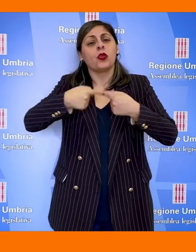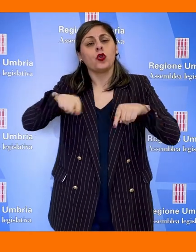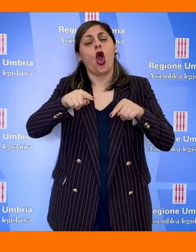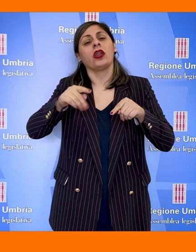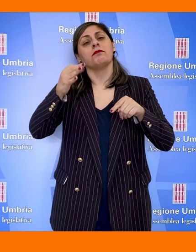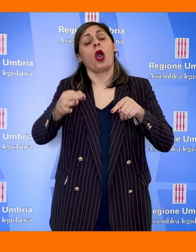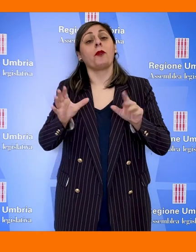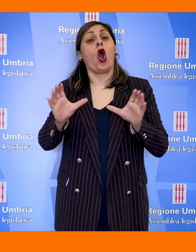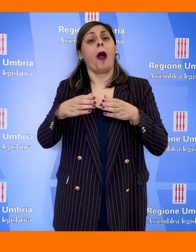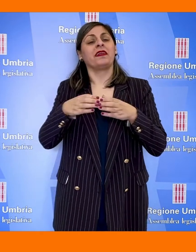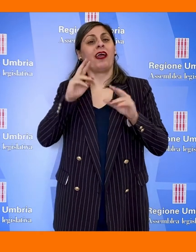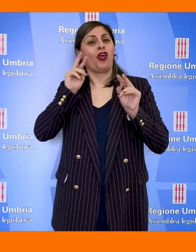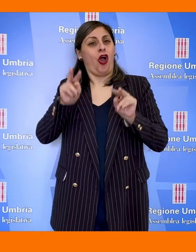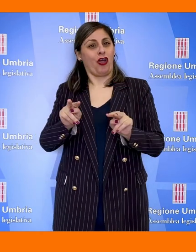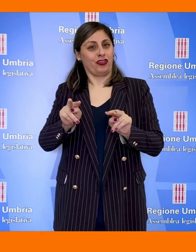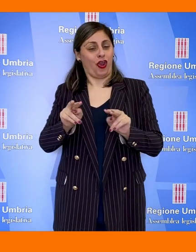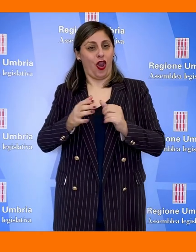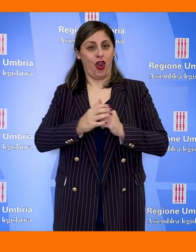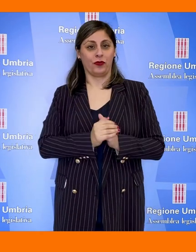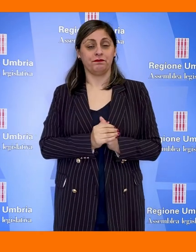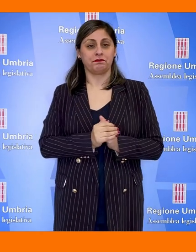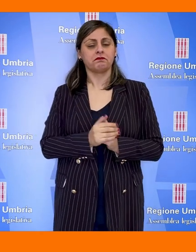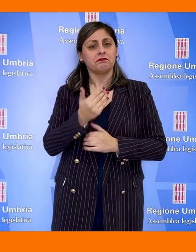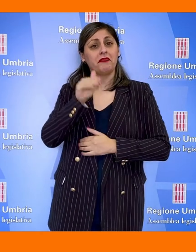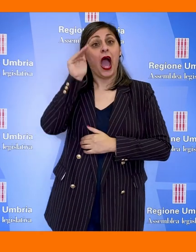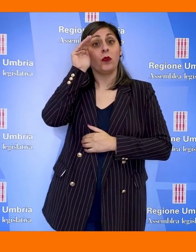dell'ultima riunione del Comitato di Controllo.